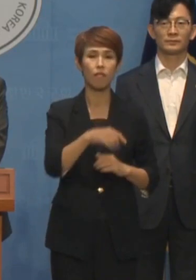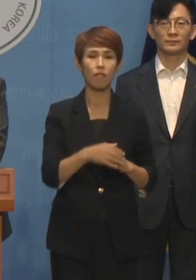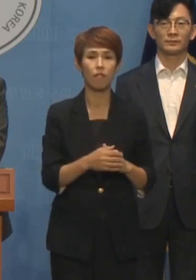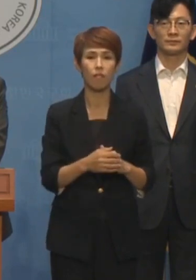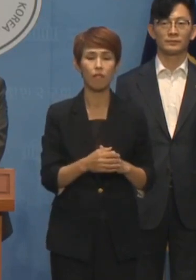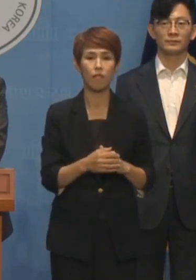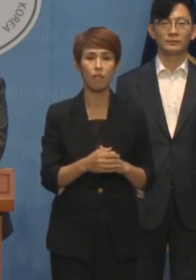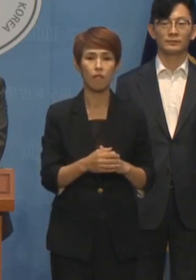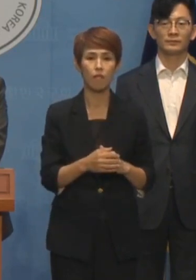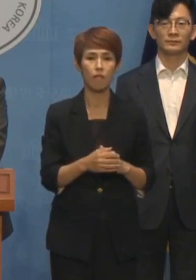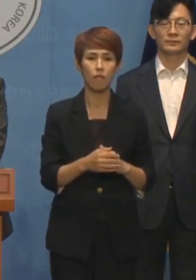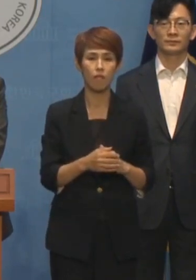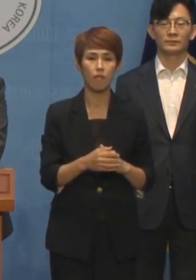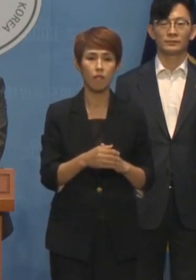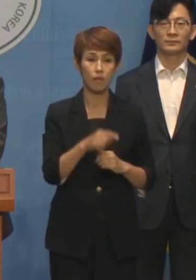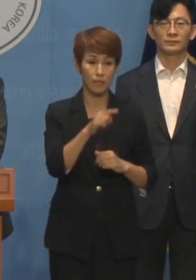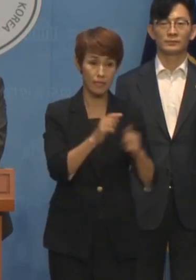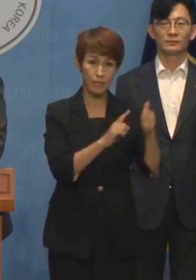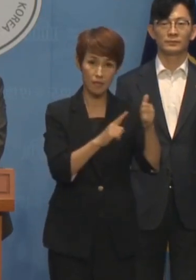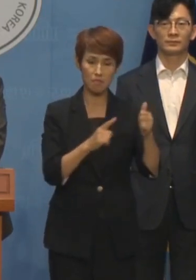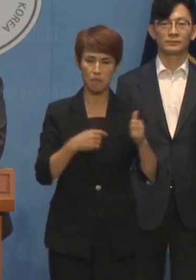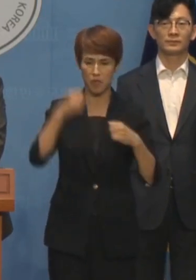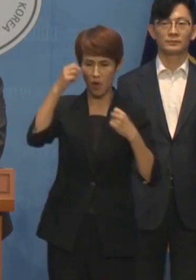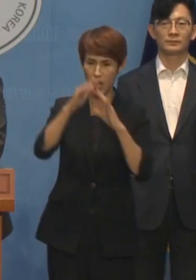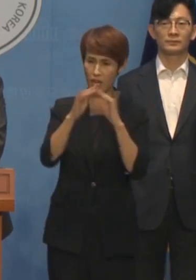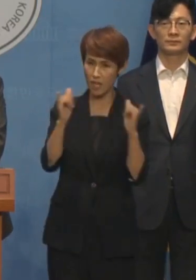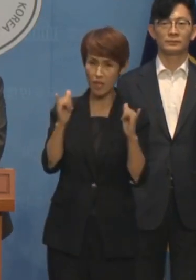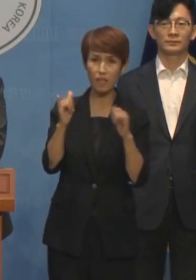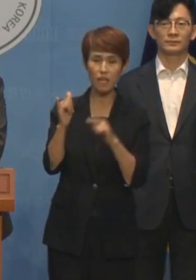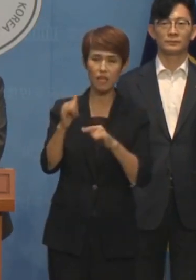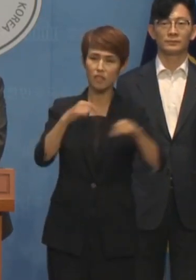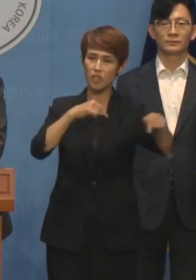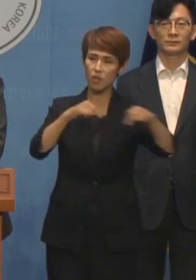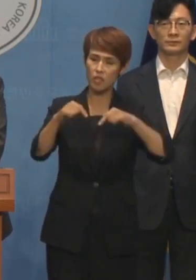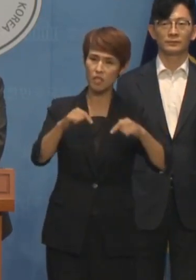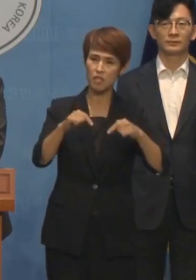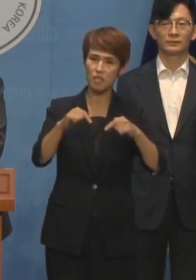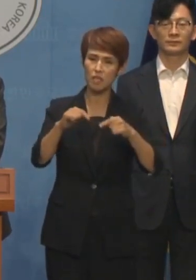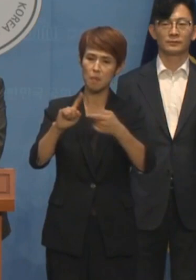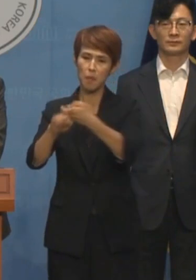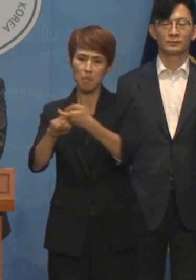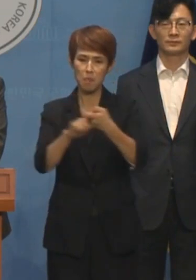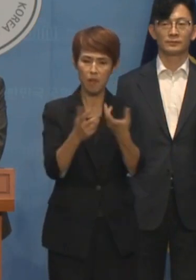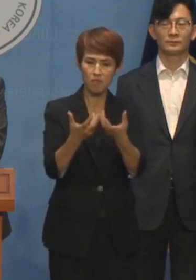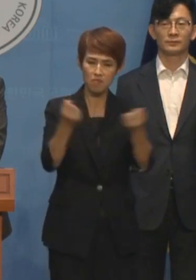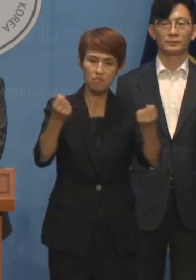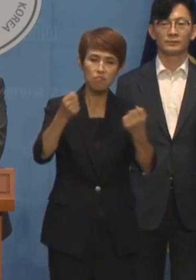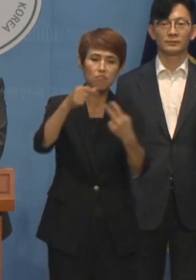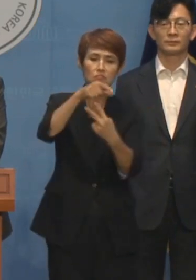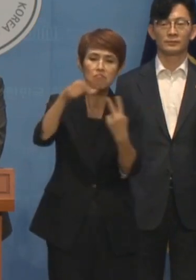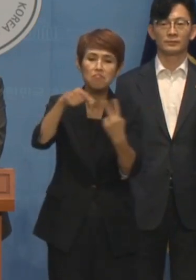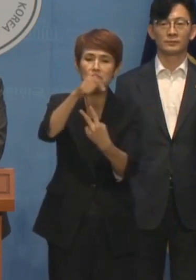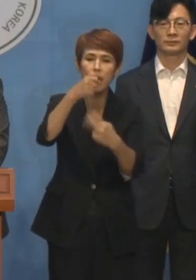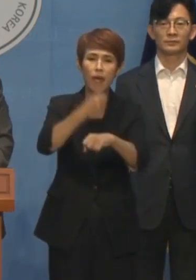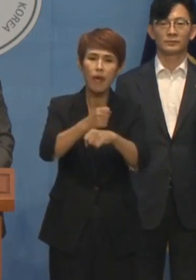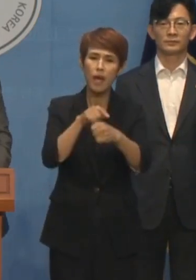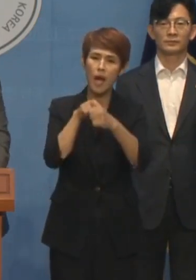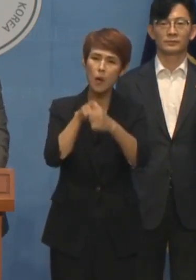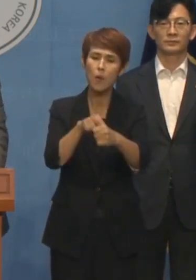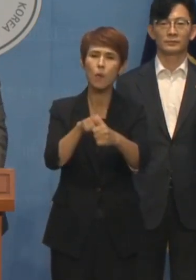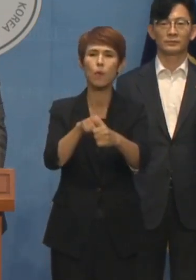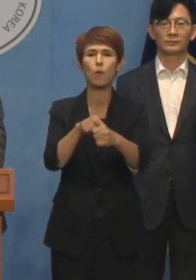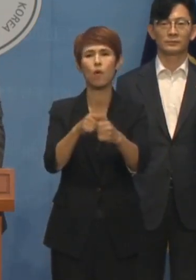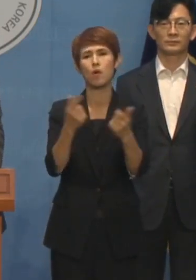명단을 보고서 이는 자칫 연예인들에게 정치적 편가르 길을 택하도록 강요한다는 인식을 줄